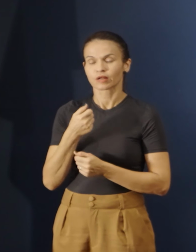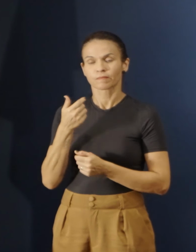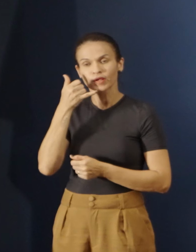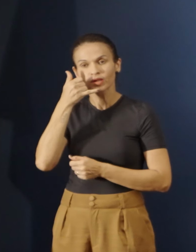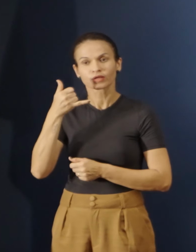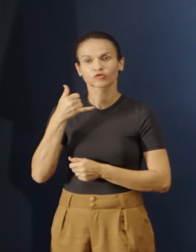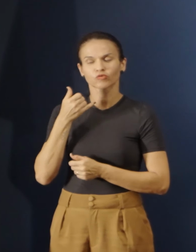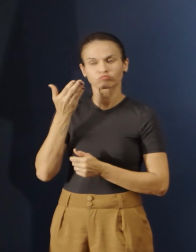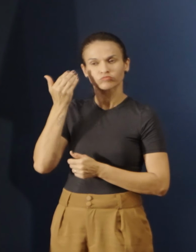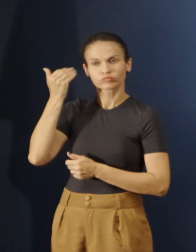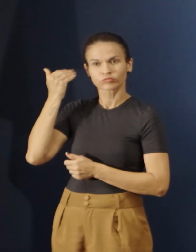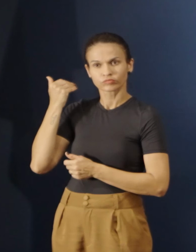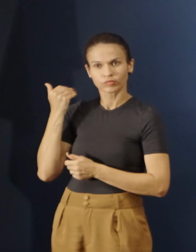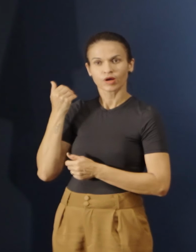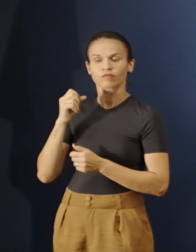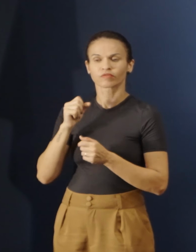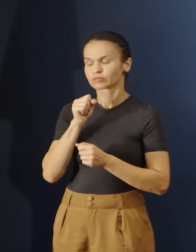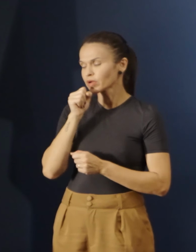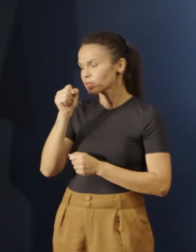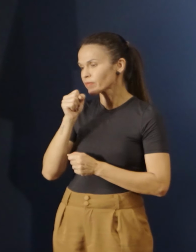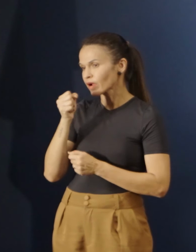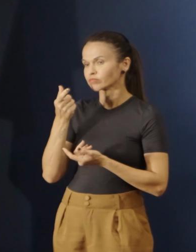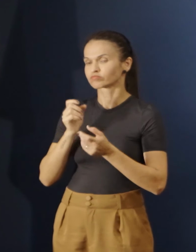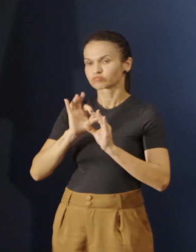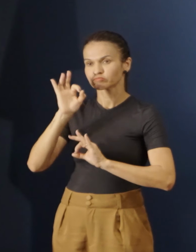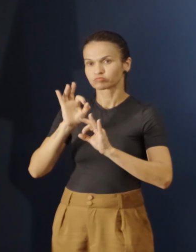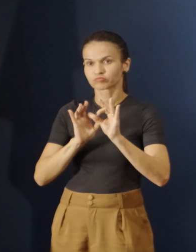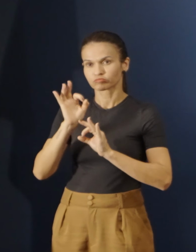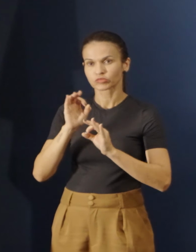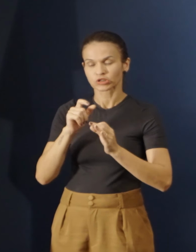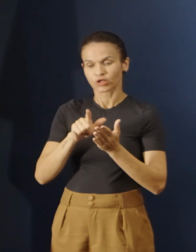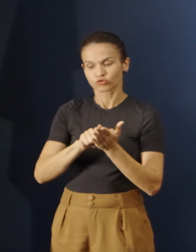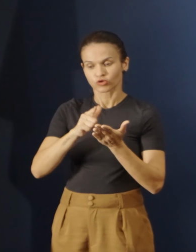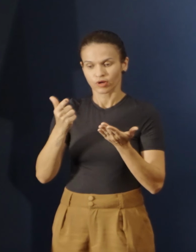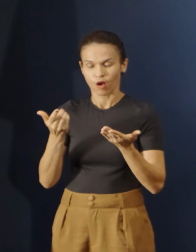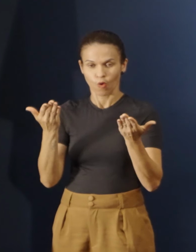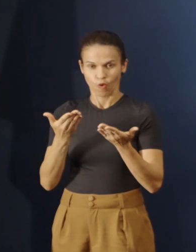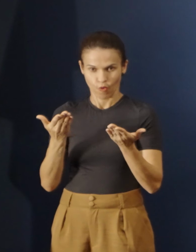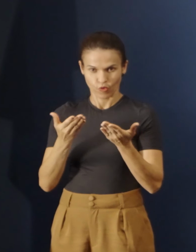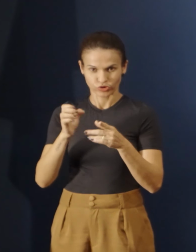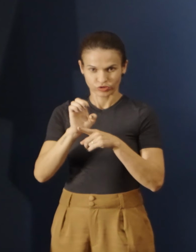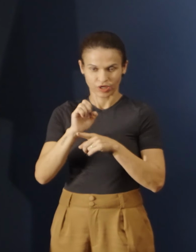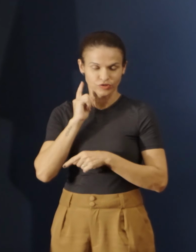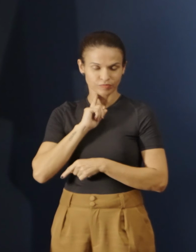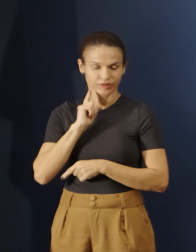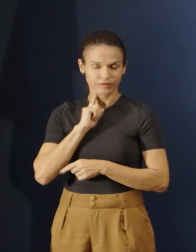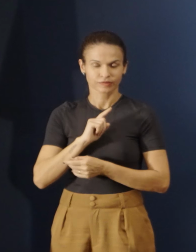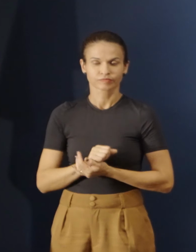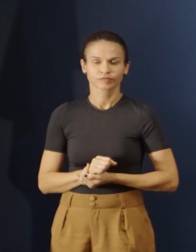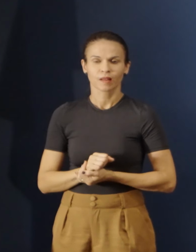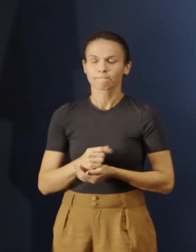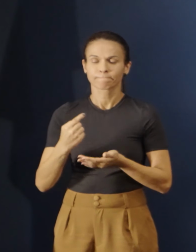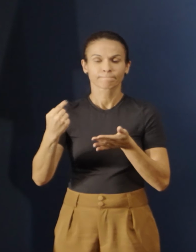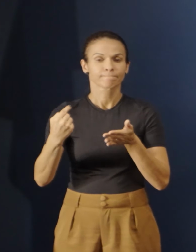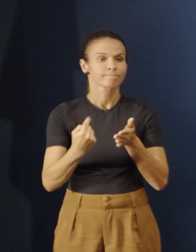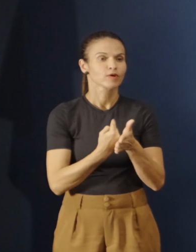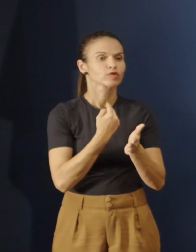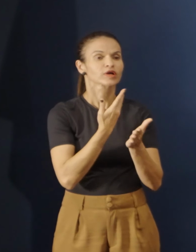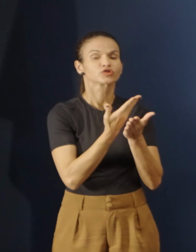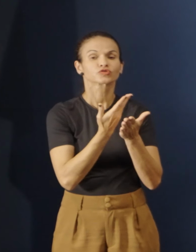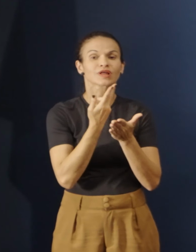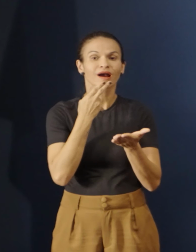ligou uns dias atrás até para fazer uma entrevista e montar a matéria que saiu hoje do Estado de Minas. Aí ele perguntou assim, por que